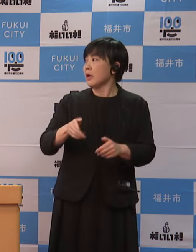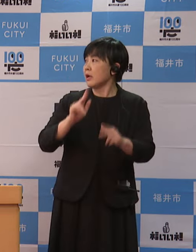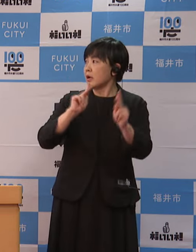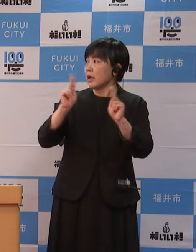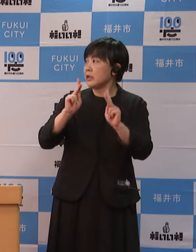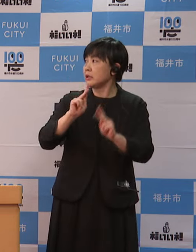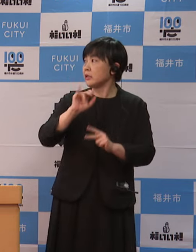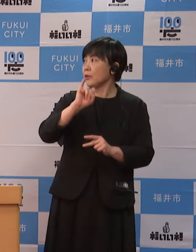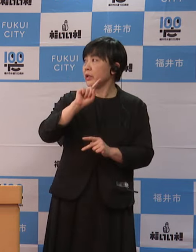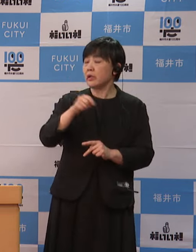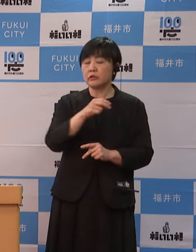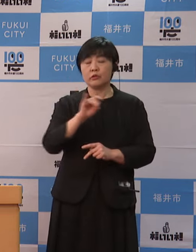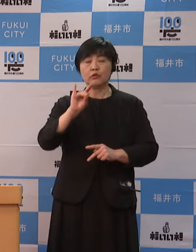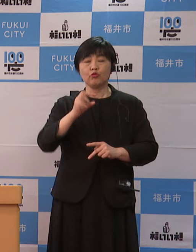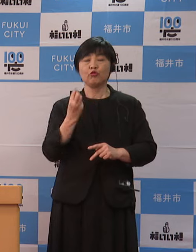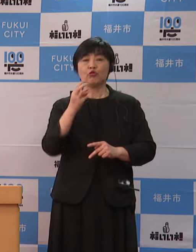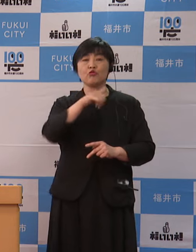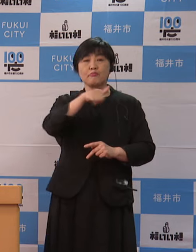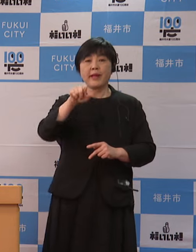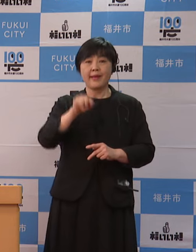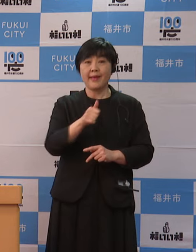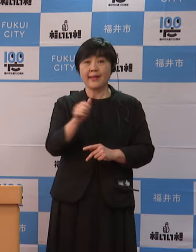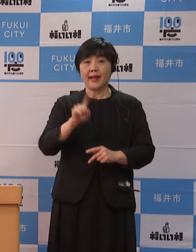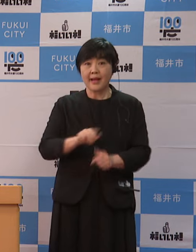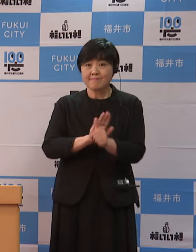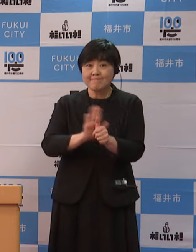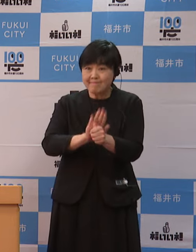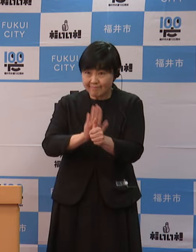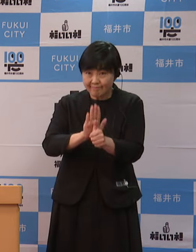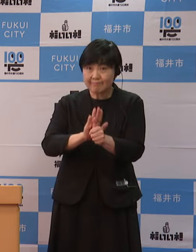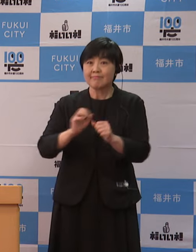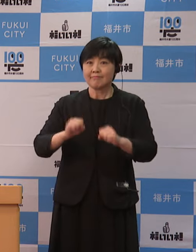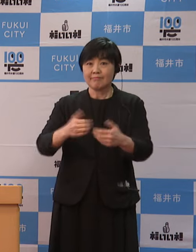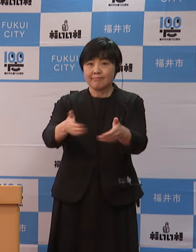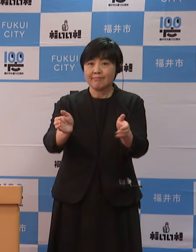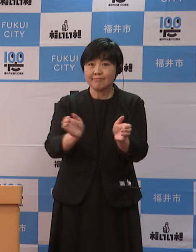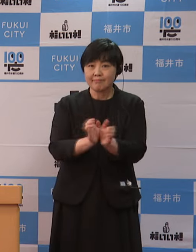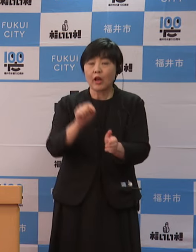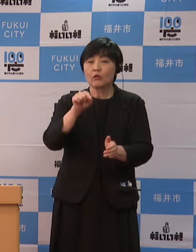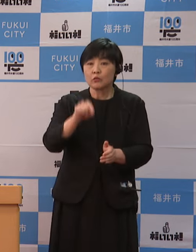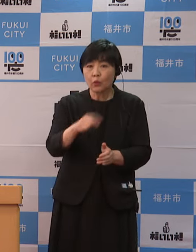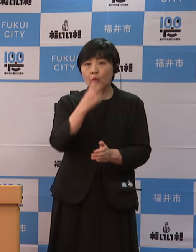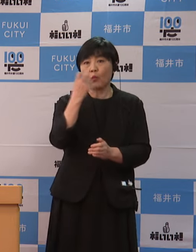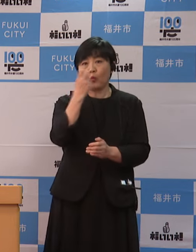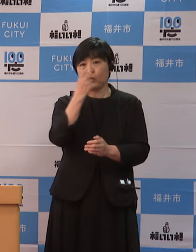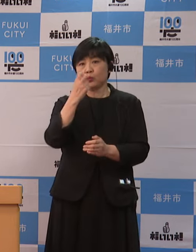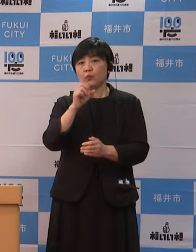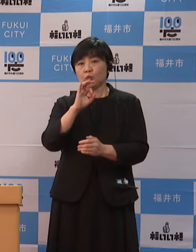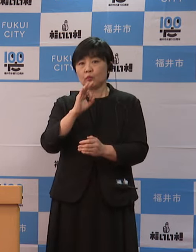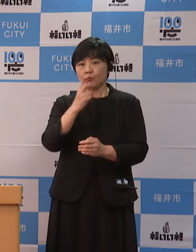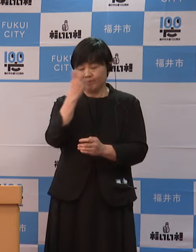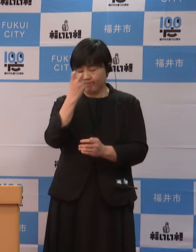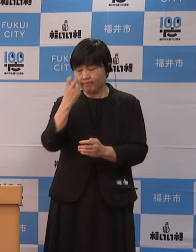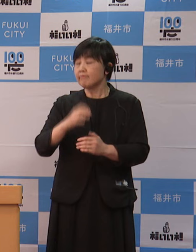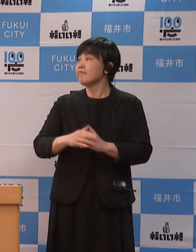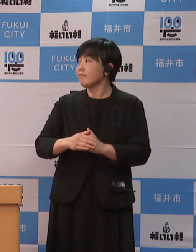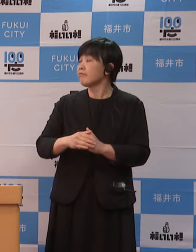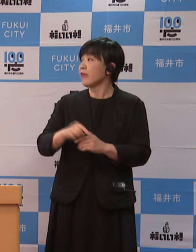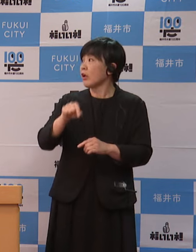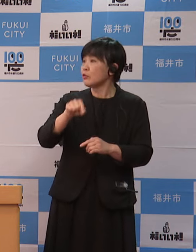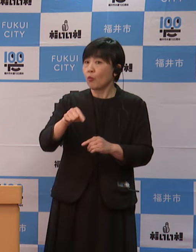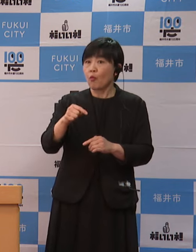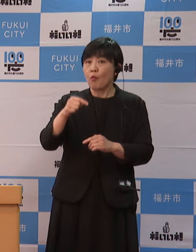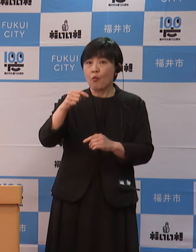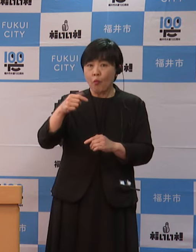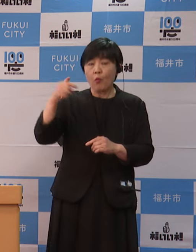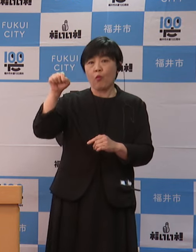実際そういった こう組織がありましてですね、ここでまあ